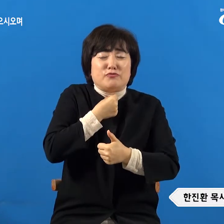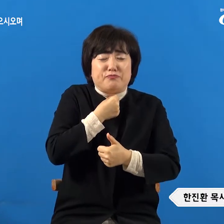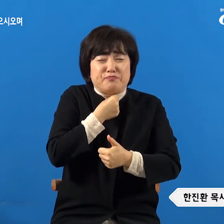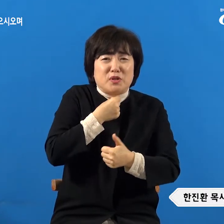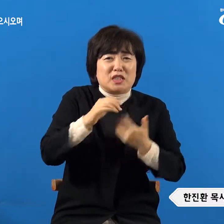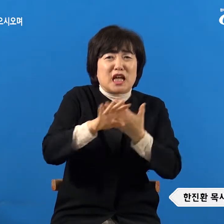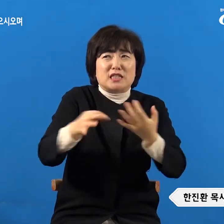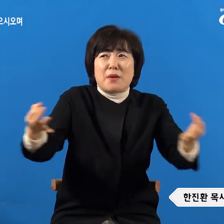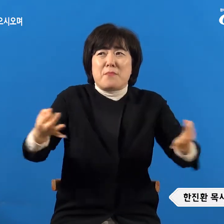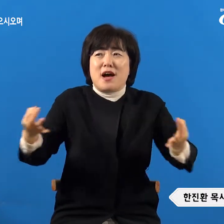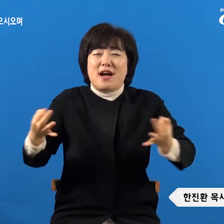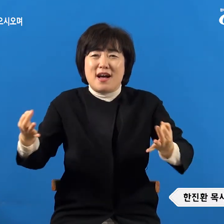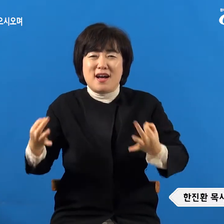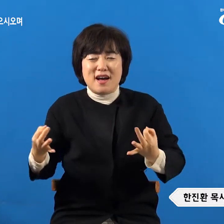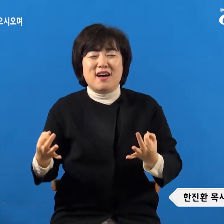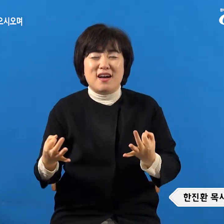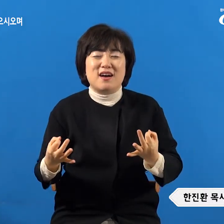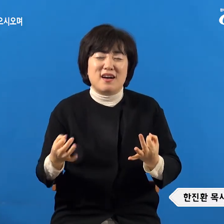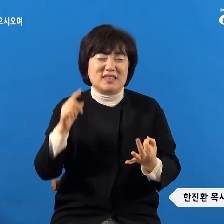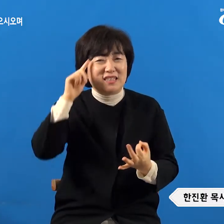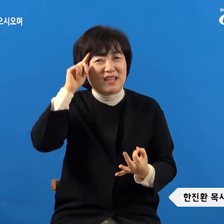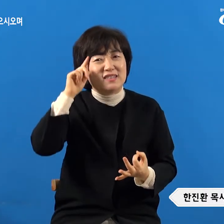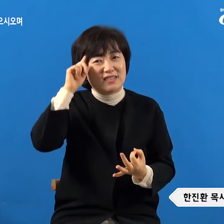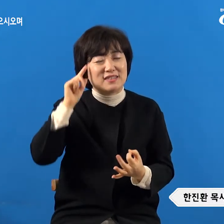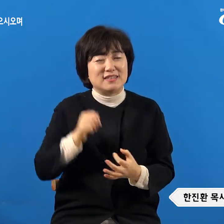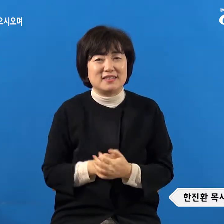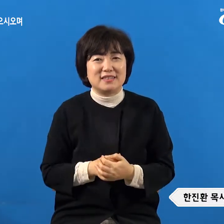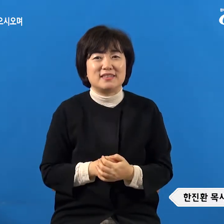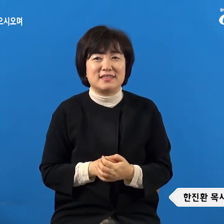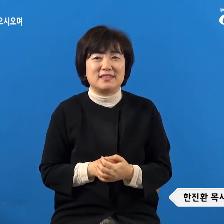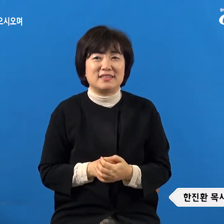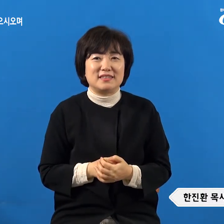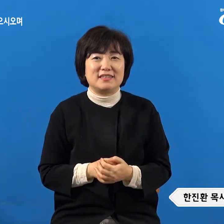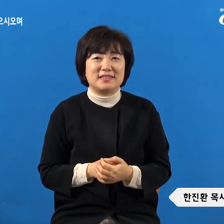전전긍긍하는 인정 중독자들입니다.